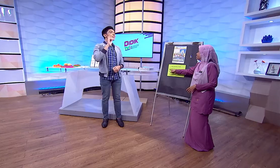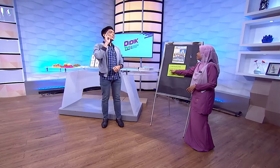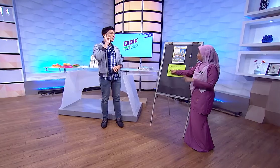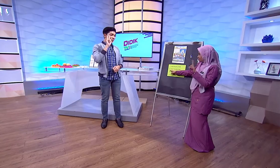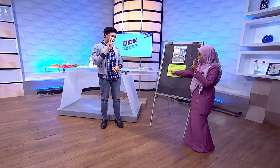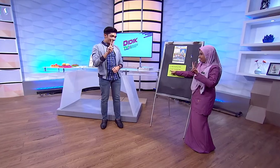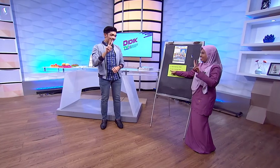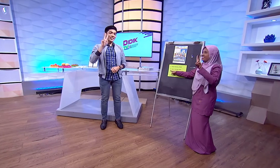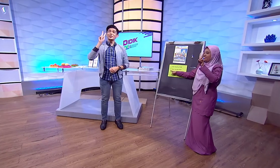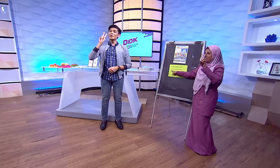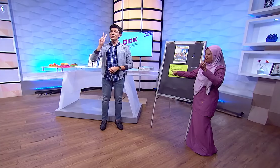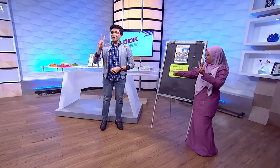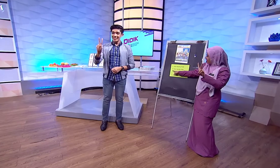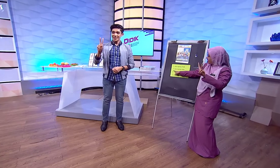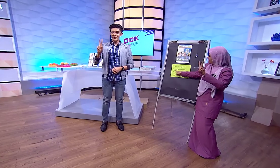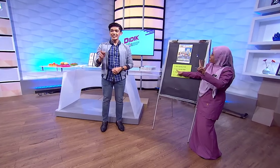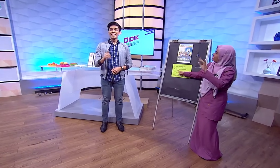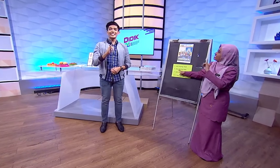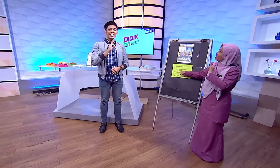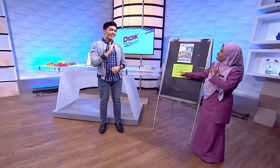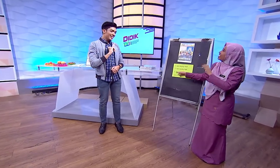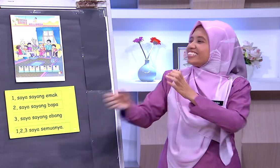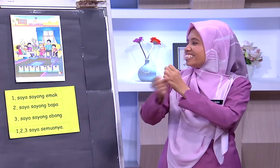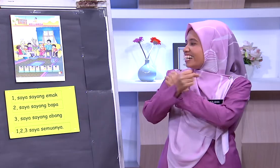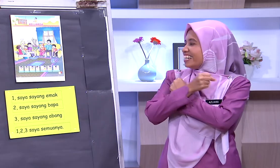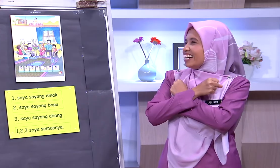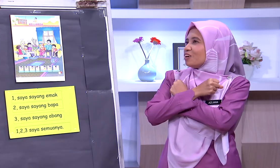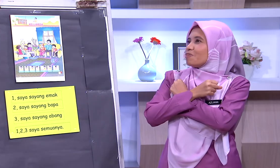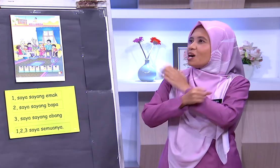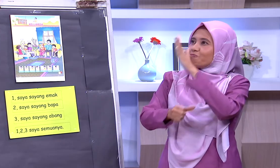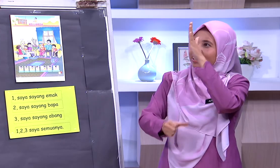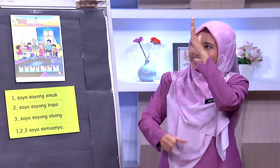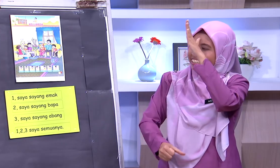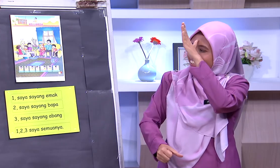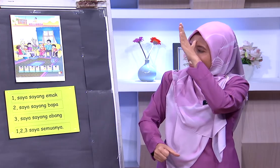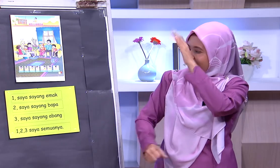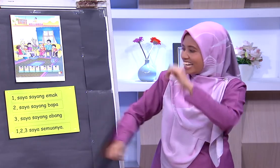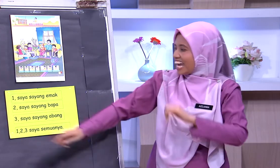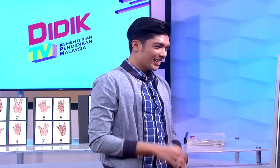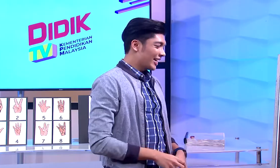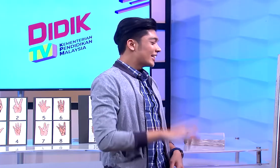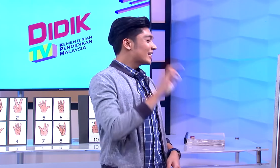Jua Jua Saya sayang bapak oke